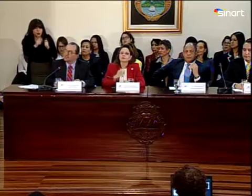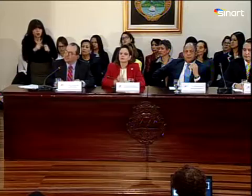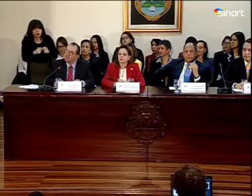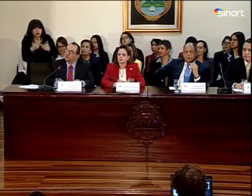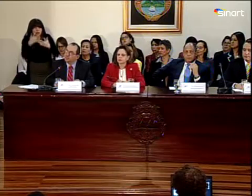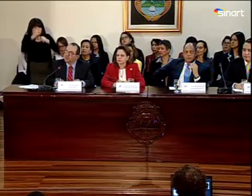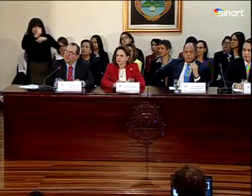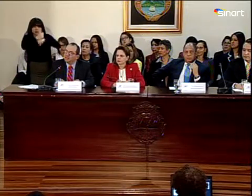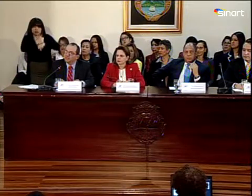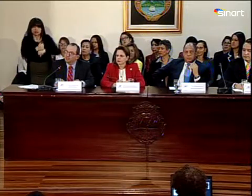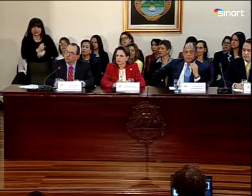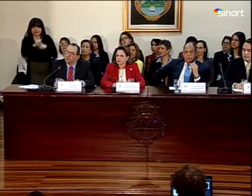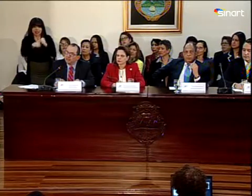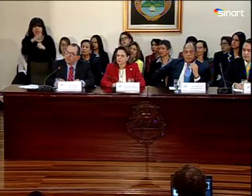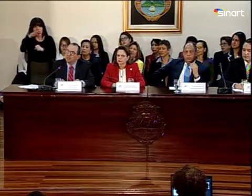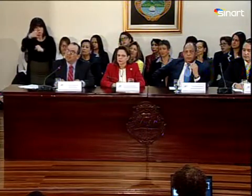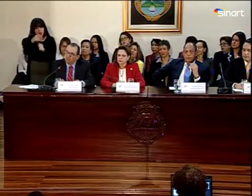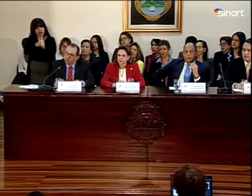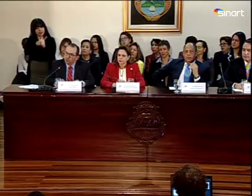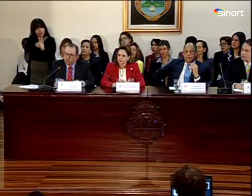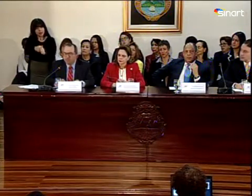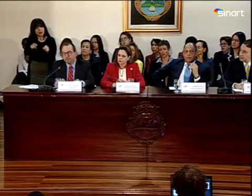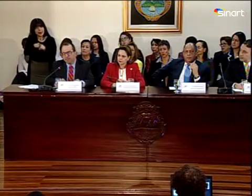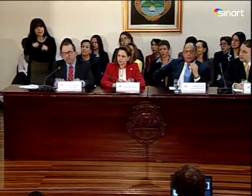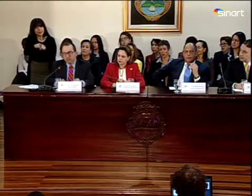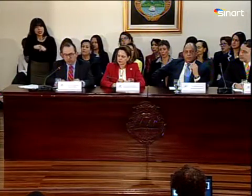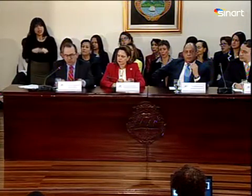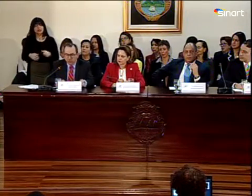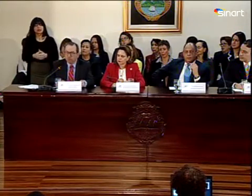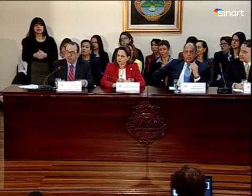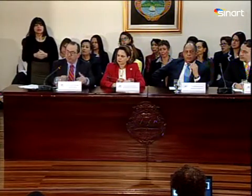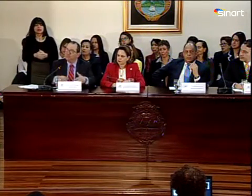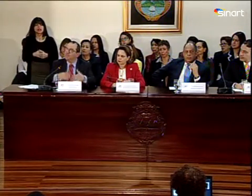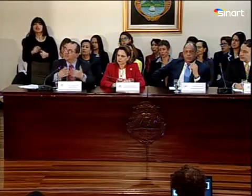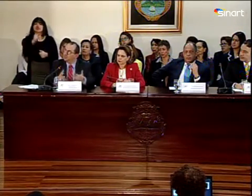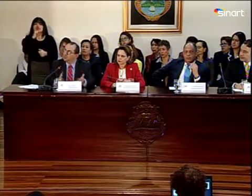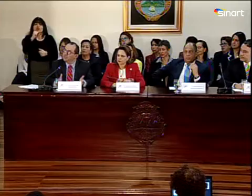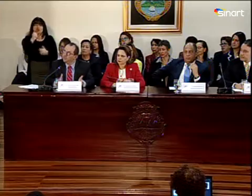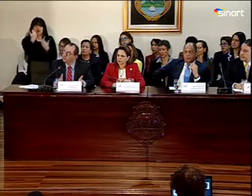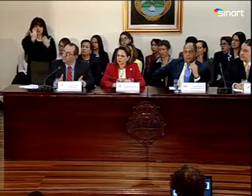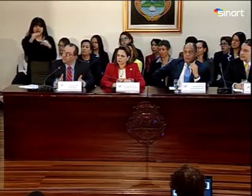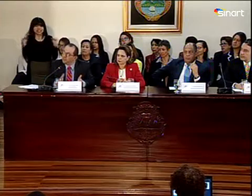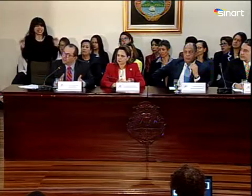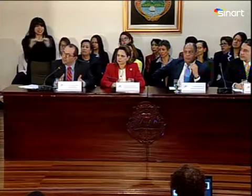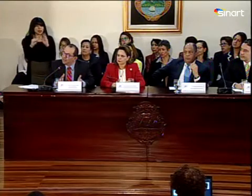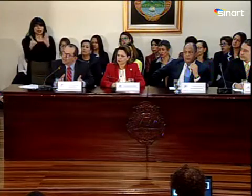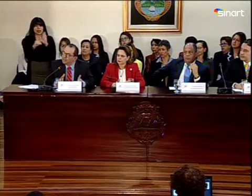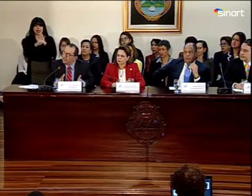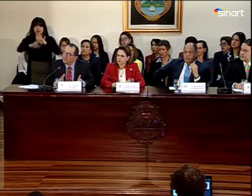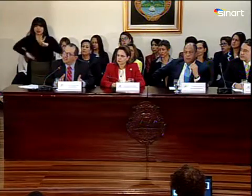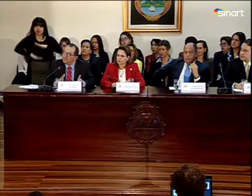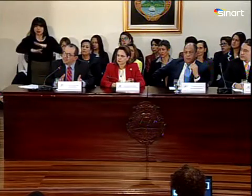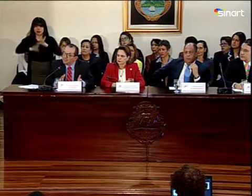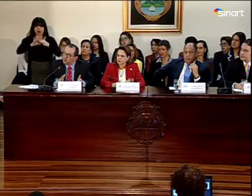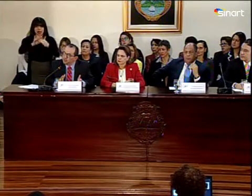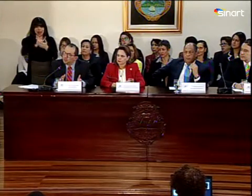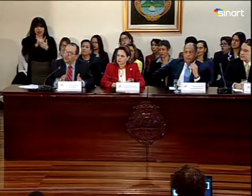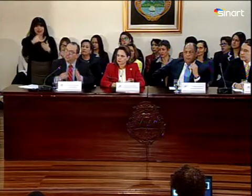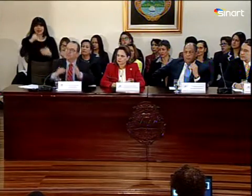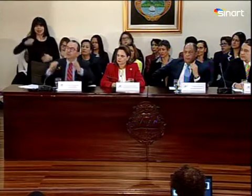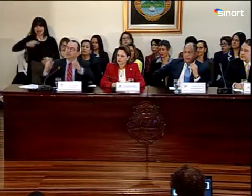precedentes establecidos por la Sala Constitucional, de modo que no se limite ningún derecho fundamental en este